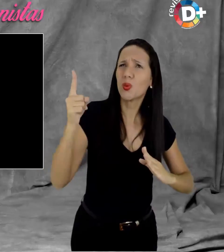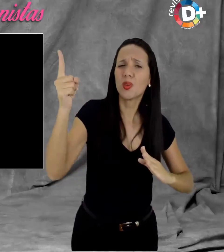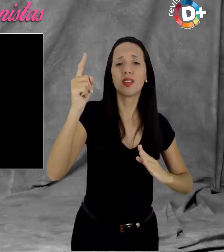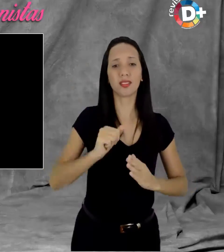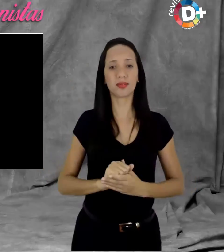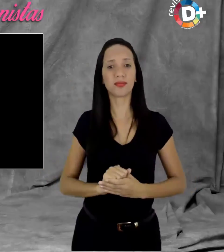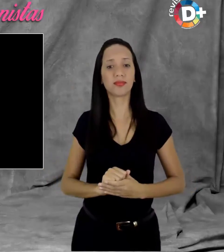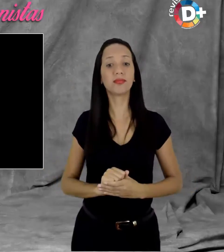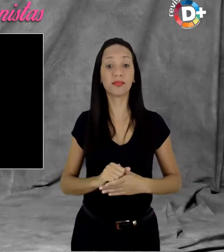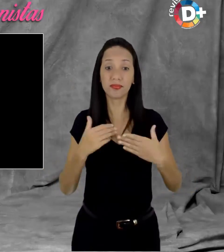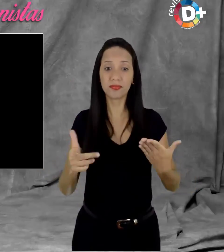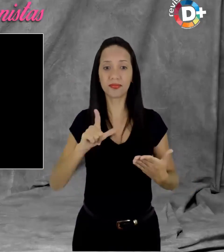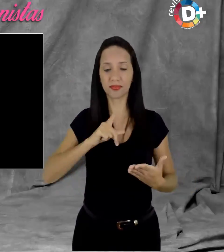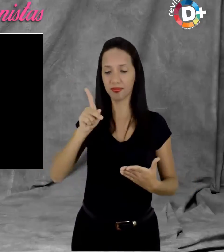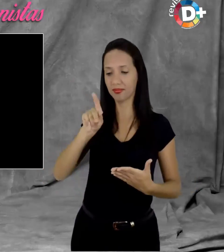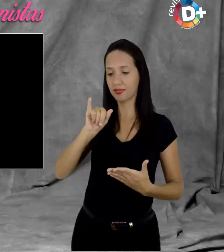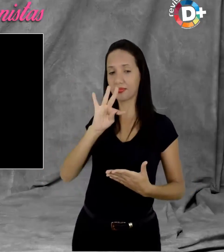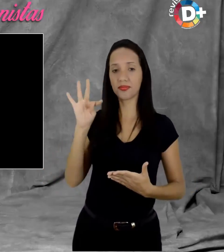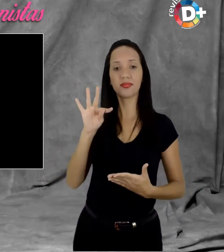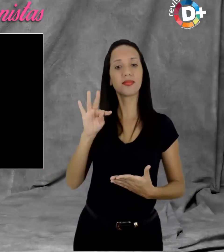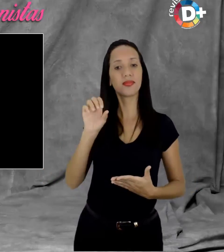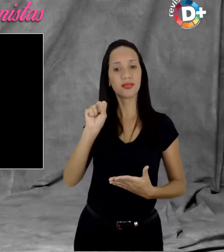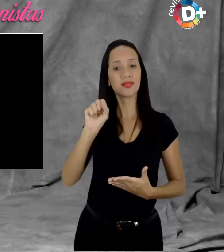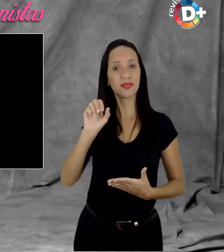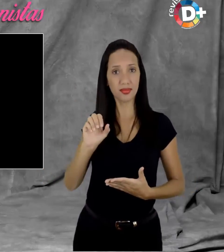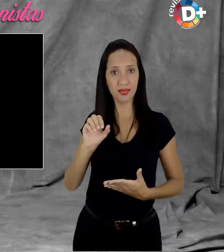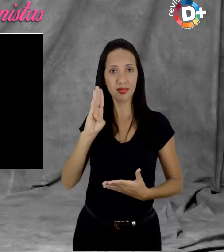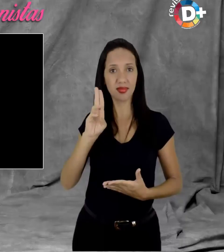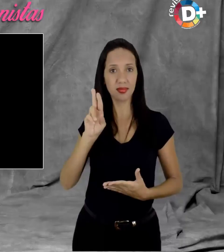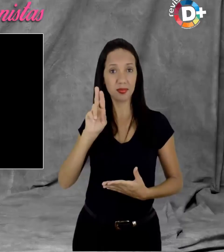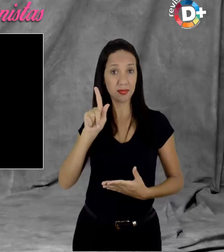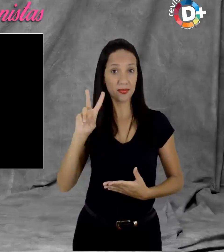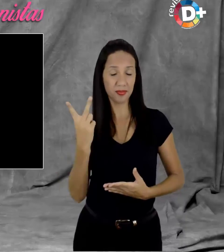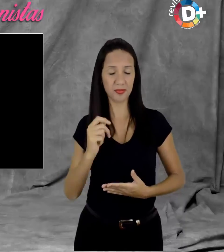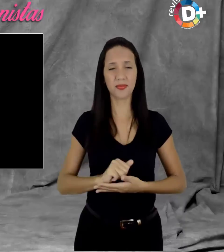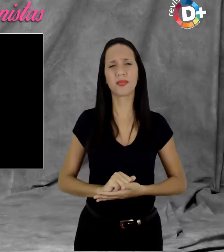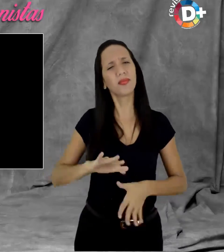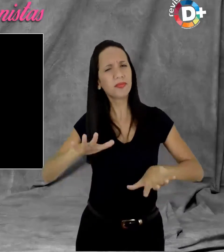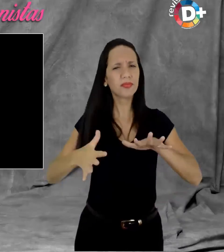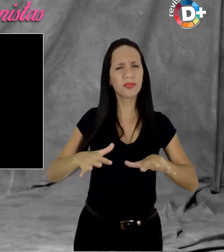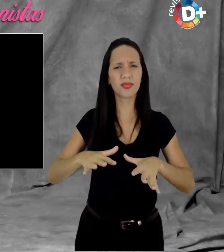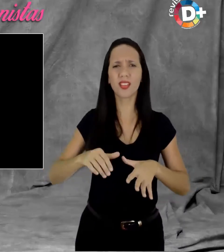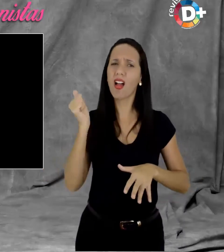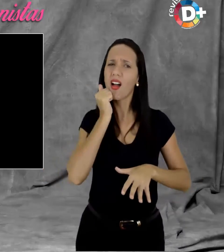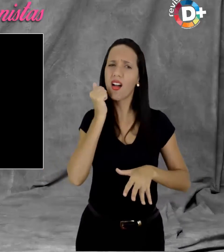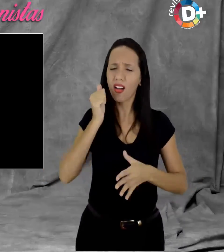mundo, em Pittsburgh. Num prolongamento de osso, a pessoa que tem 1,30 m vai ficar